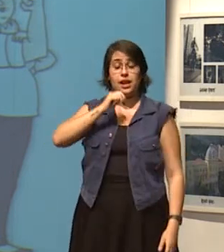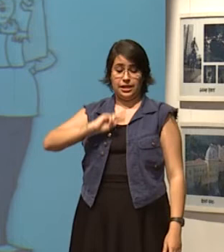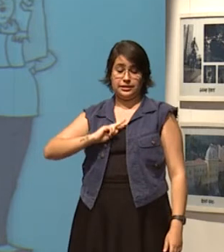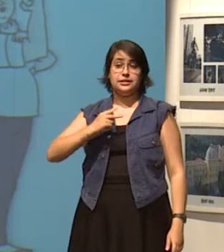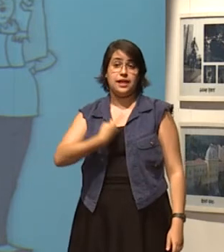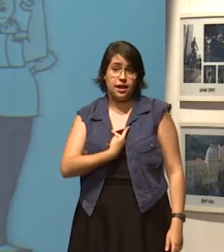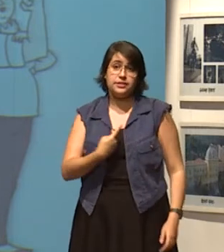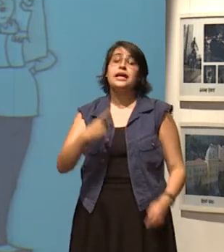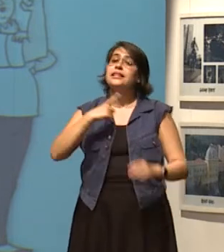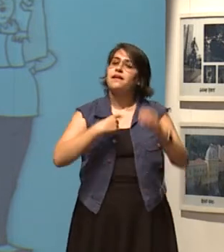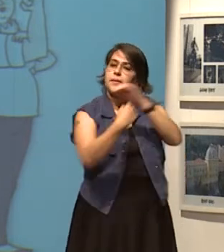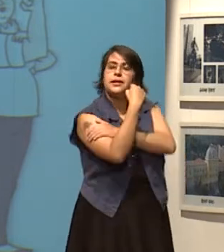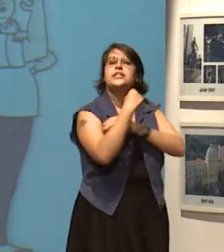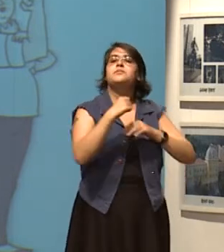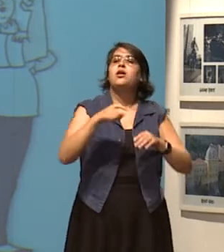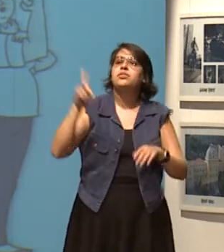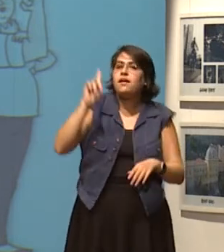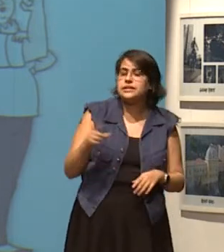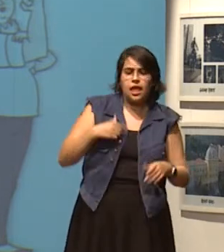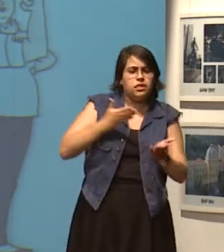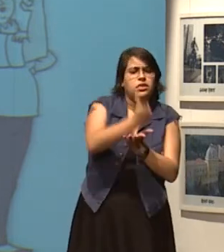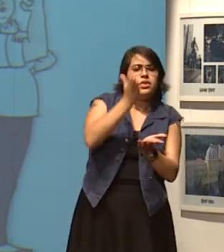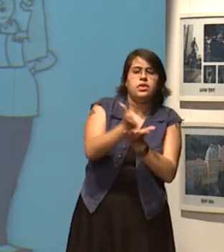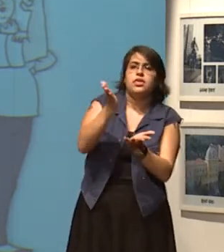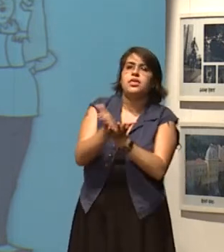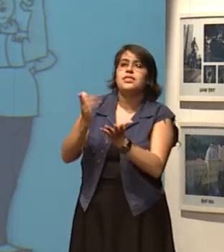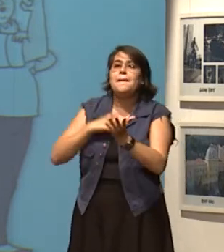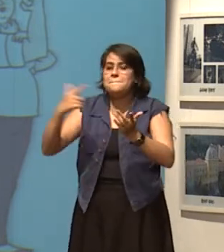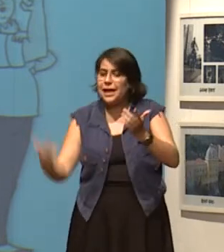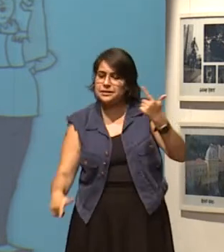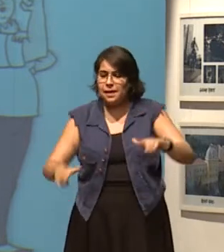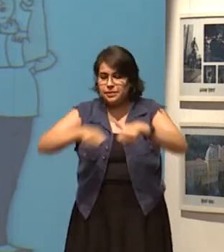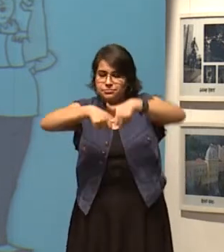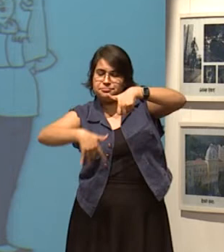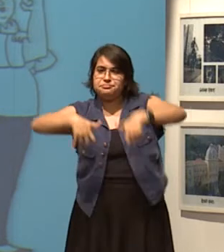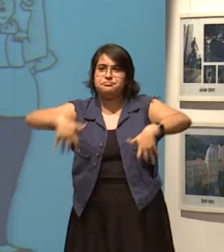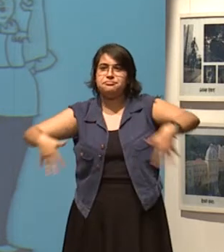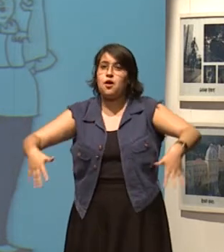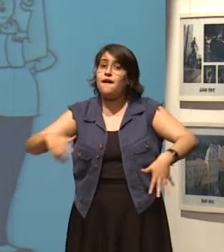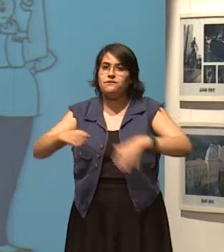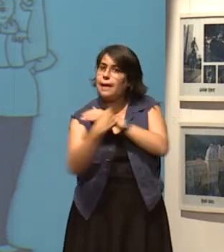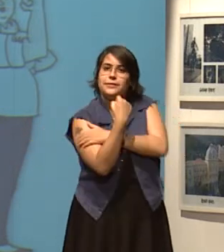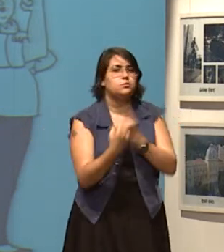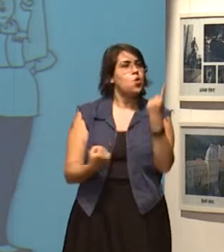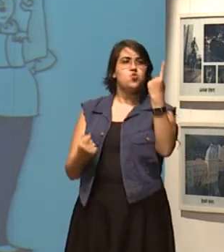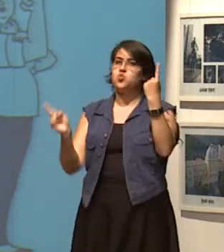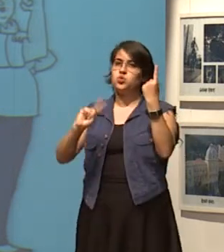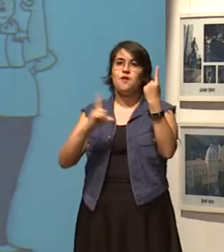mulher surda, feminismo da mulher negra, da trans, deficiente, tem várias vertentes. Isso acaba. No